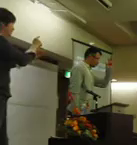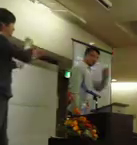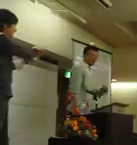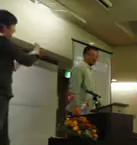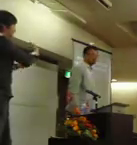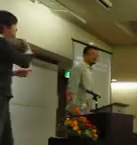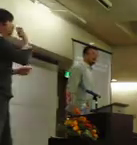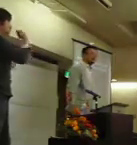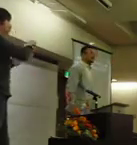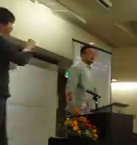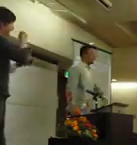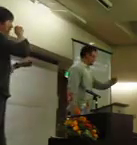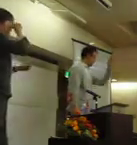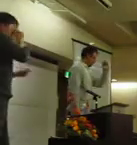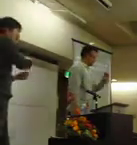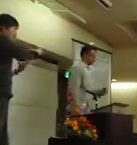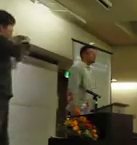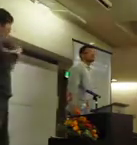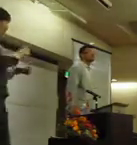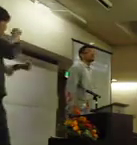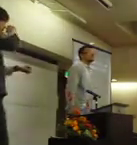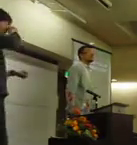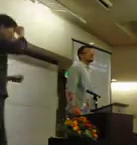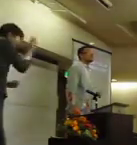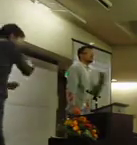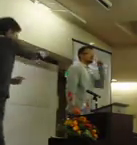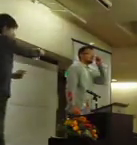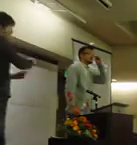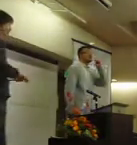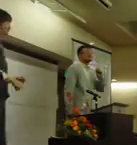ダメな牧師だ、けしからん、